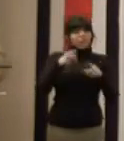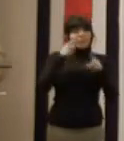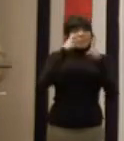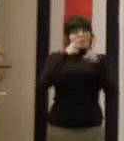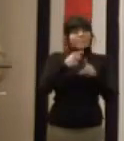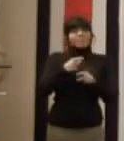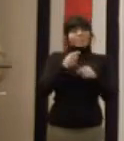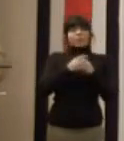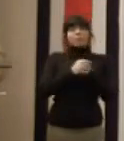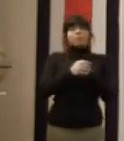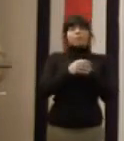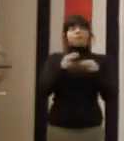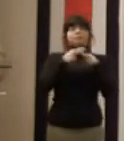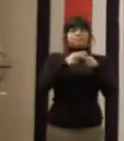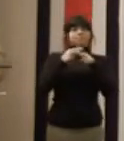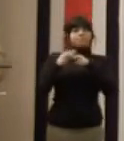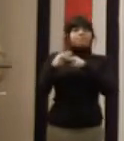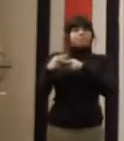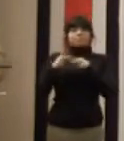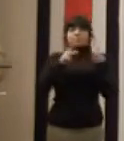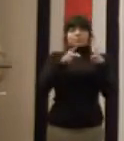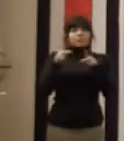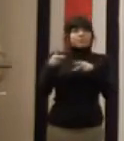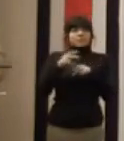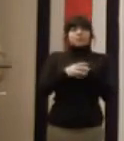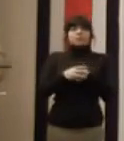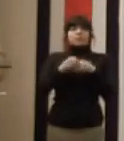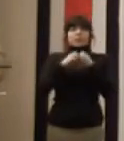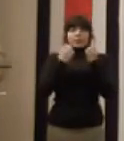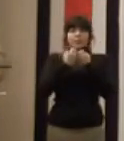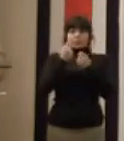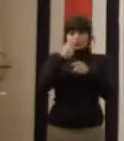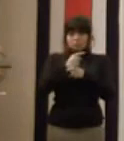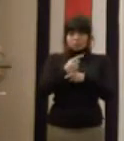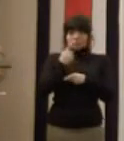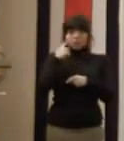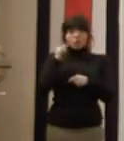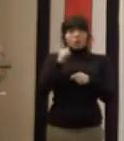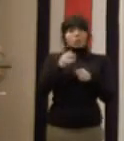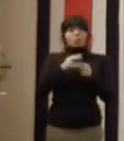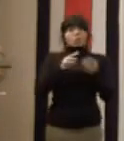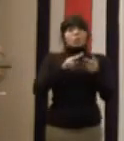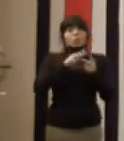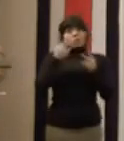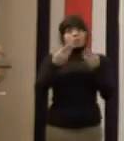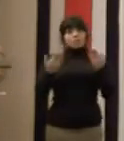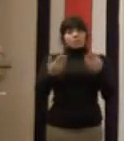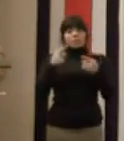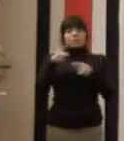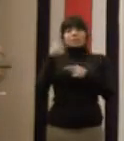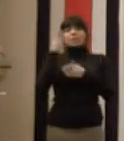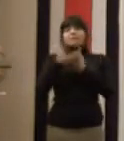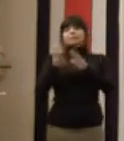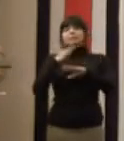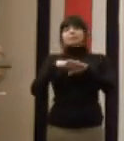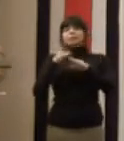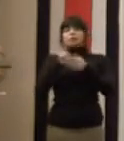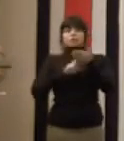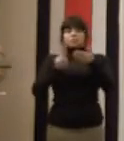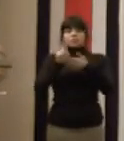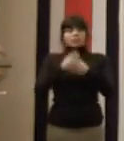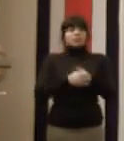metas, objetivos, asignar las personas, el personal adecuado como contraparte de los expertos de las